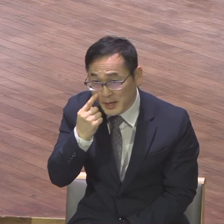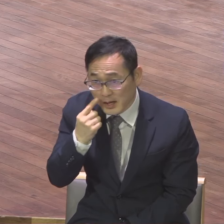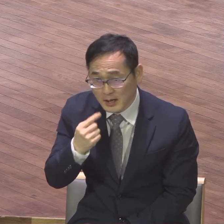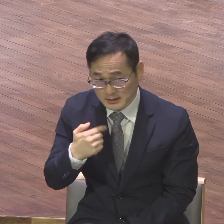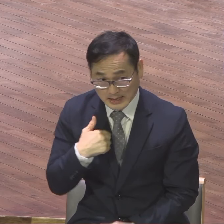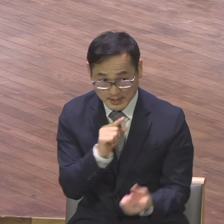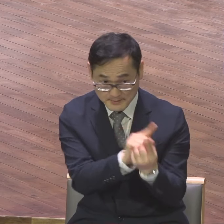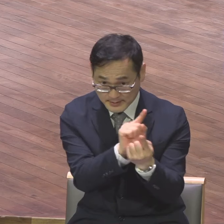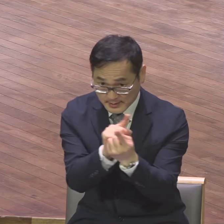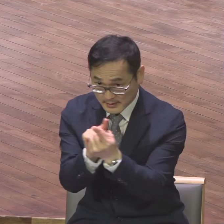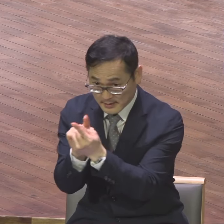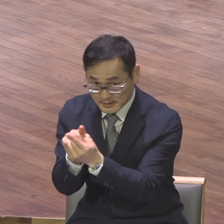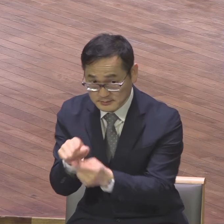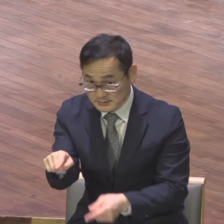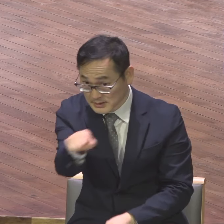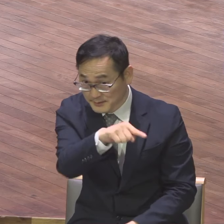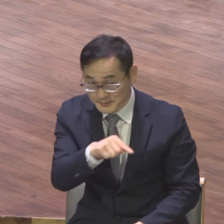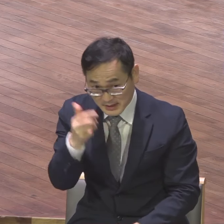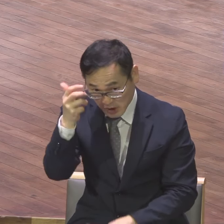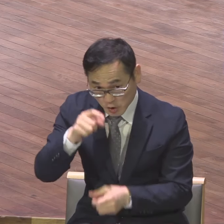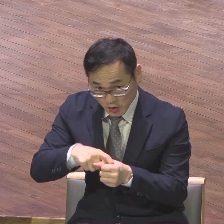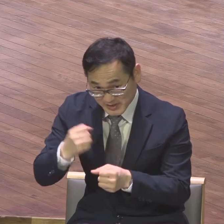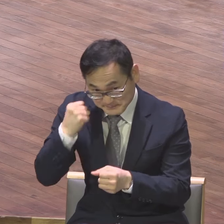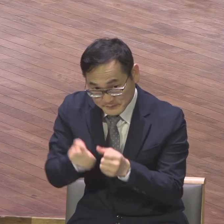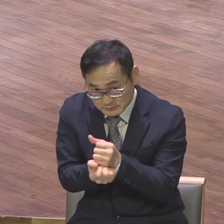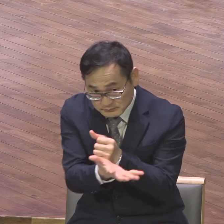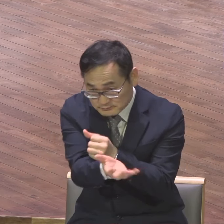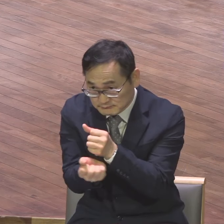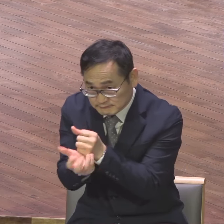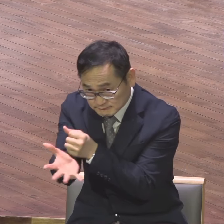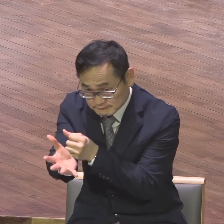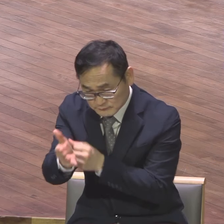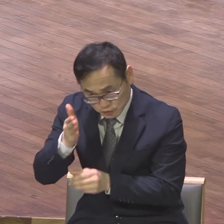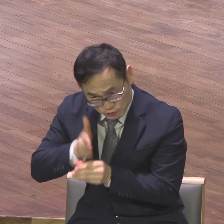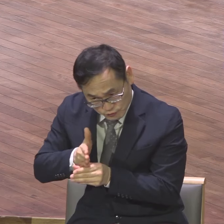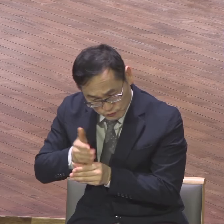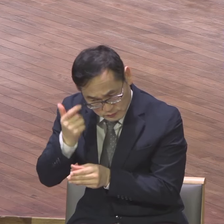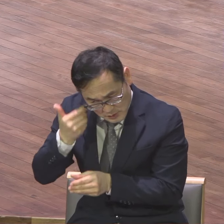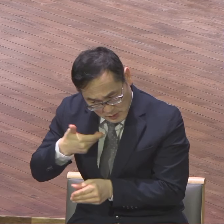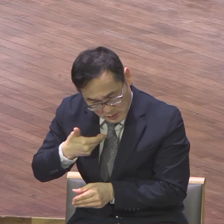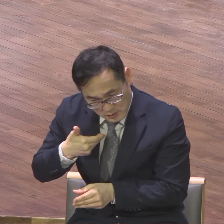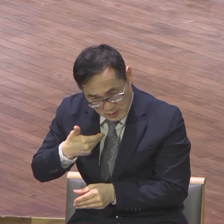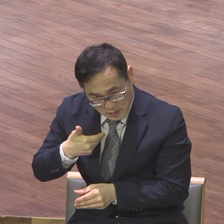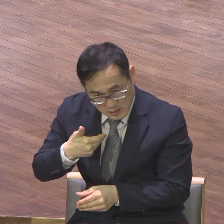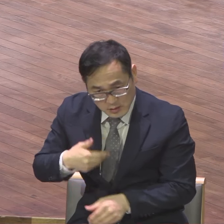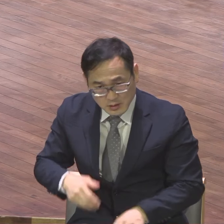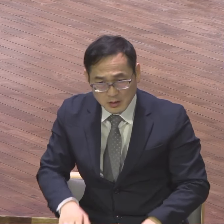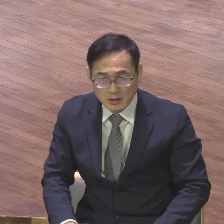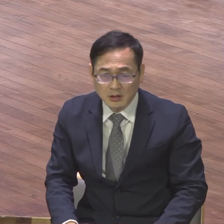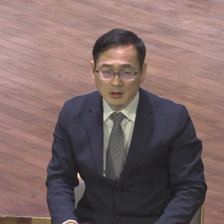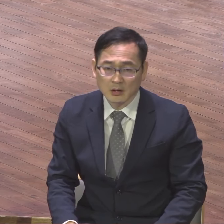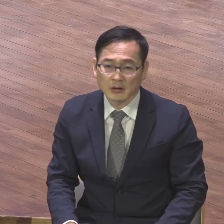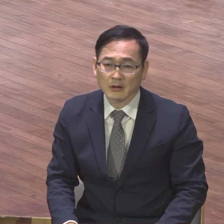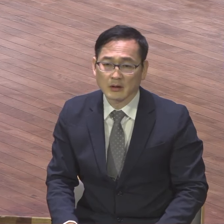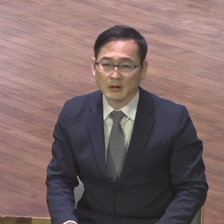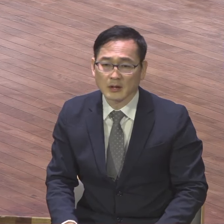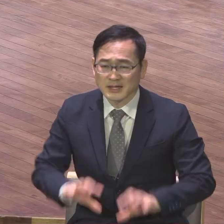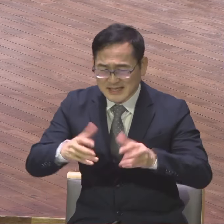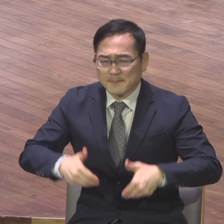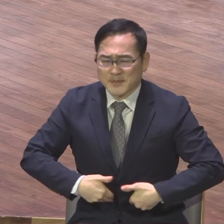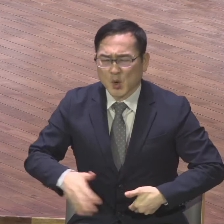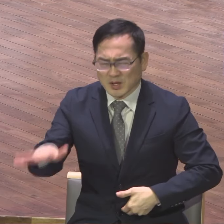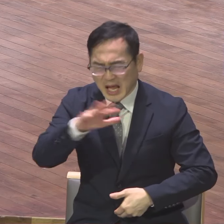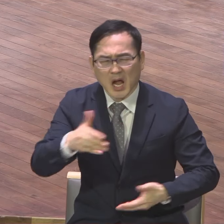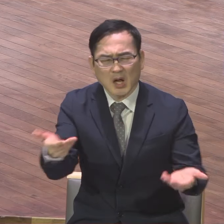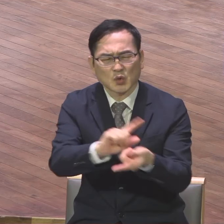나를 만나는 사람에게 영적 영향을 주고 있는가? 아, 세상적인 거야 뭐 불신자도 다 주지요. 뭐